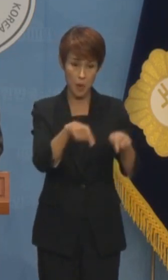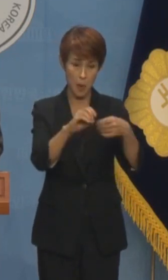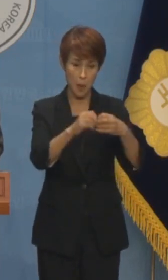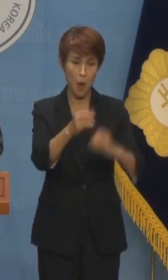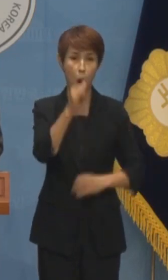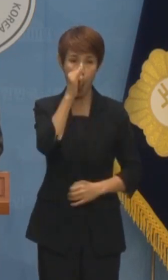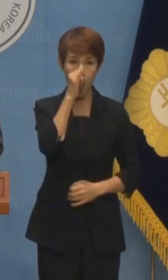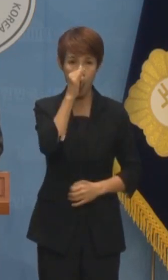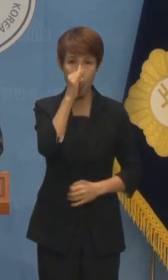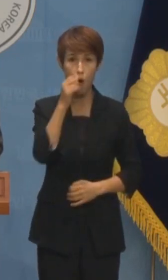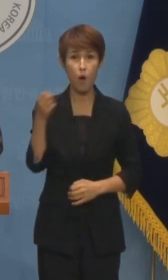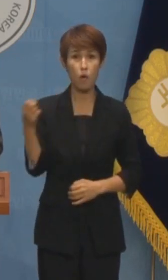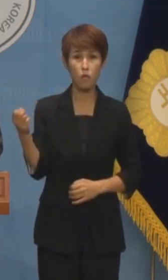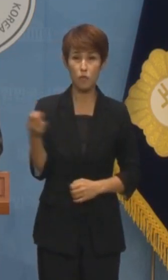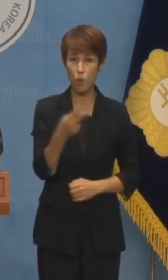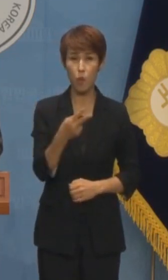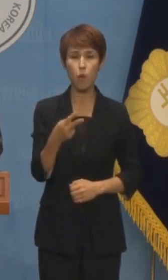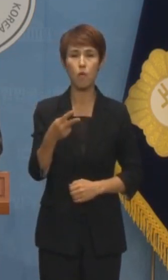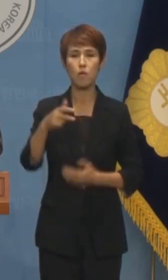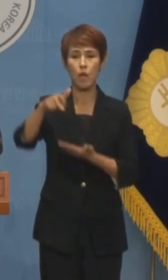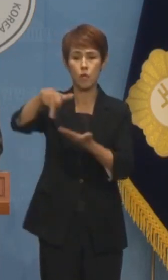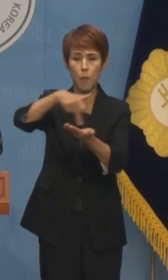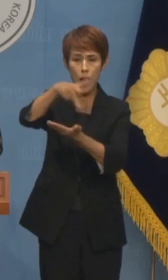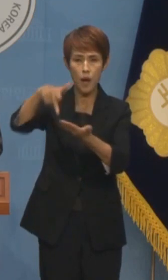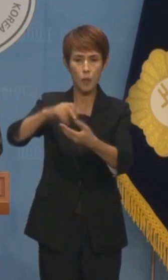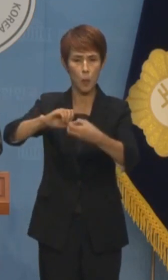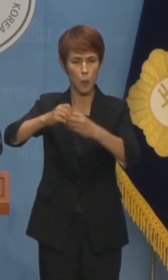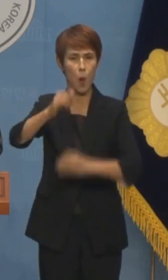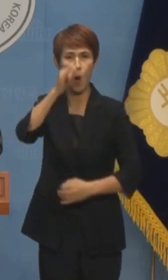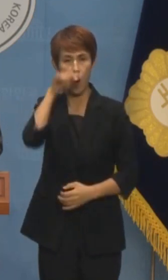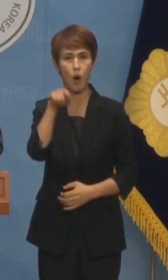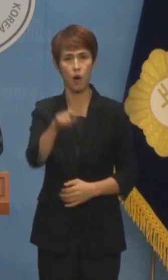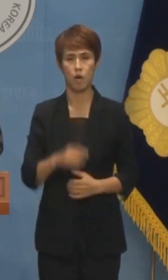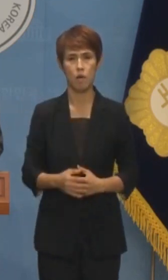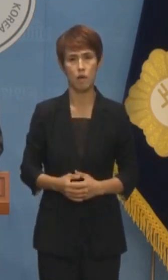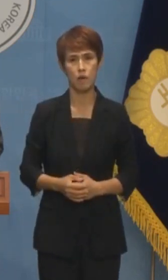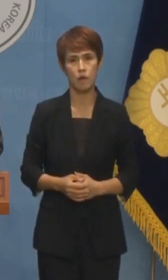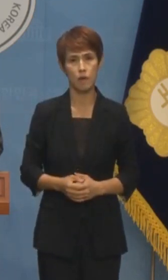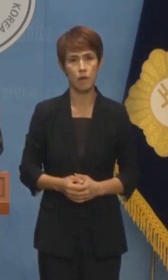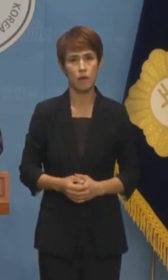이번에는 조작된 녹취록에 단톡방까지 동원했습니다.